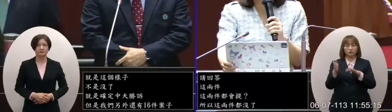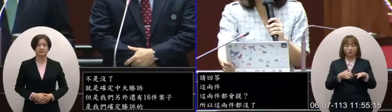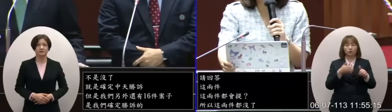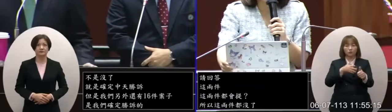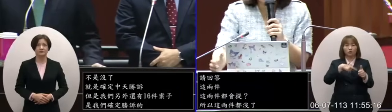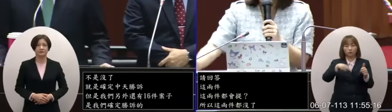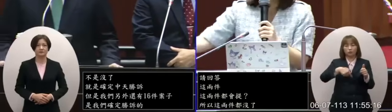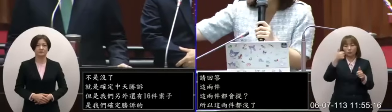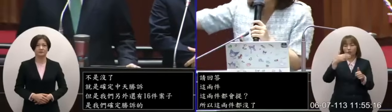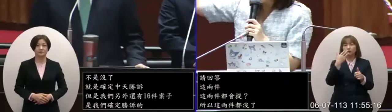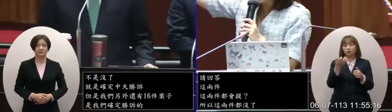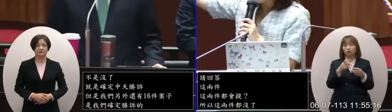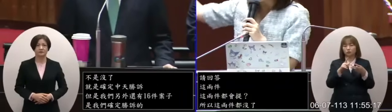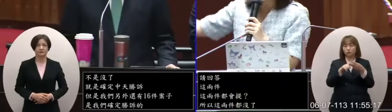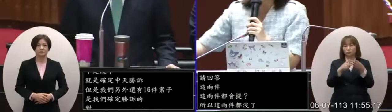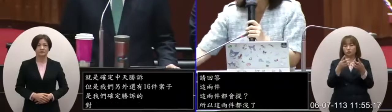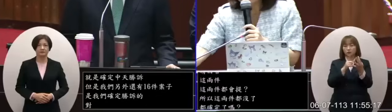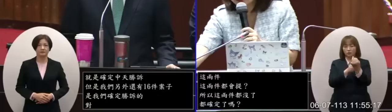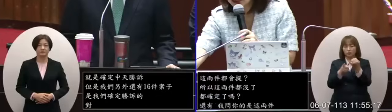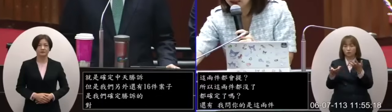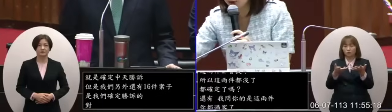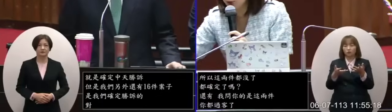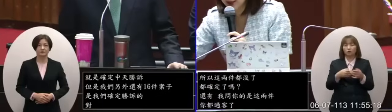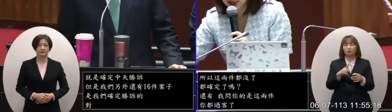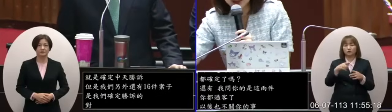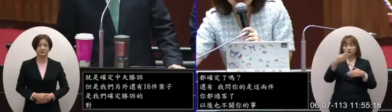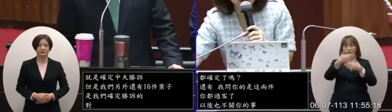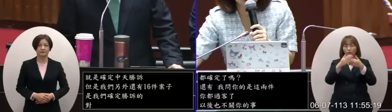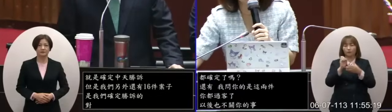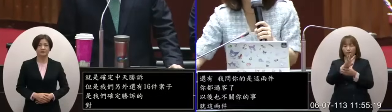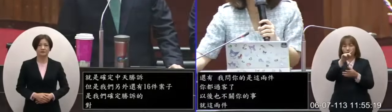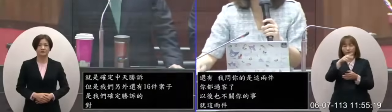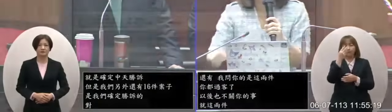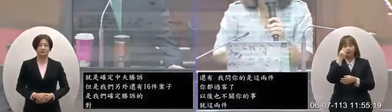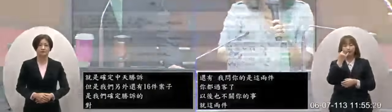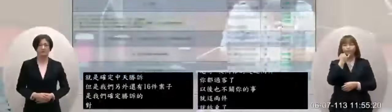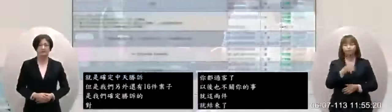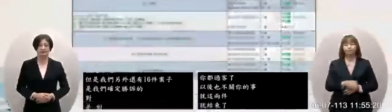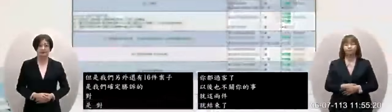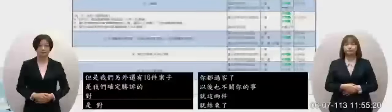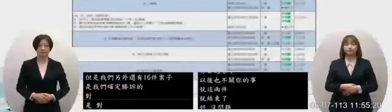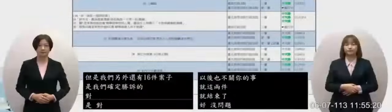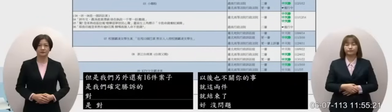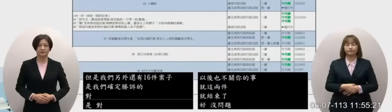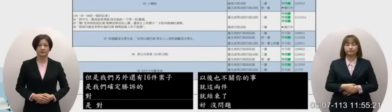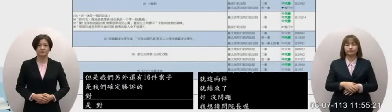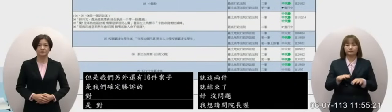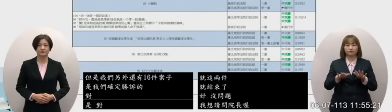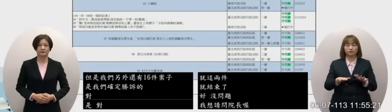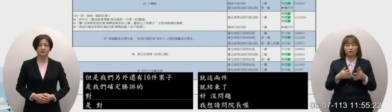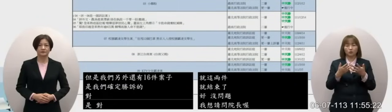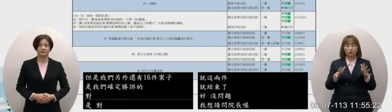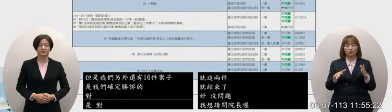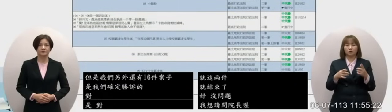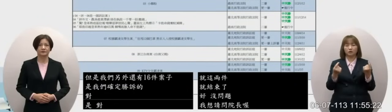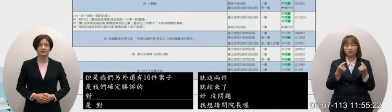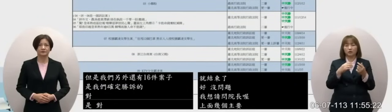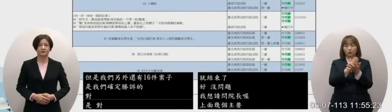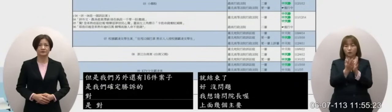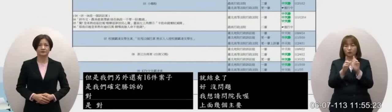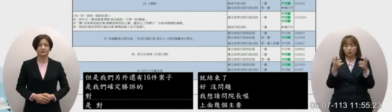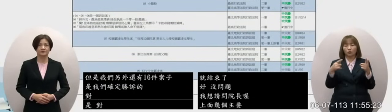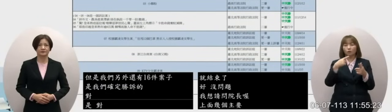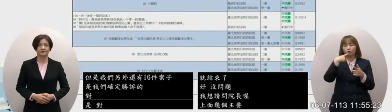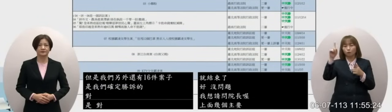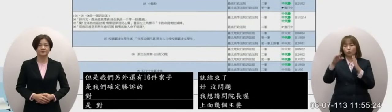哦，是上面几个主要，我帮你列出很多，你的这个荧幕板上面可以看到哈。 那在这个目前很多还有这个各种的